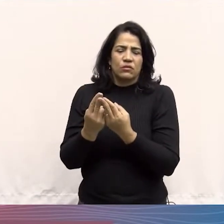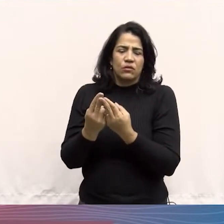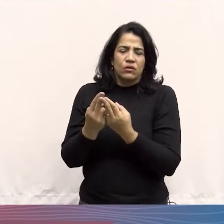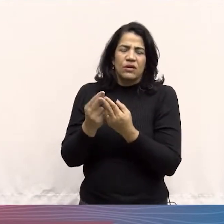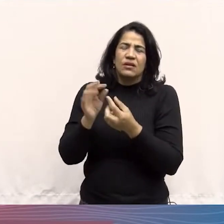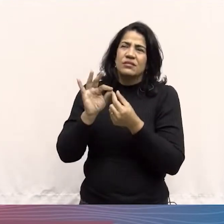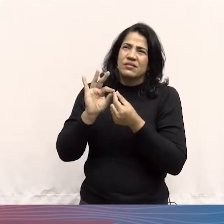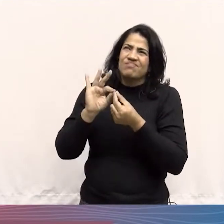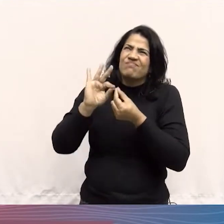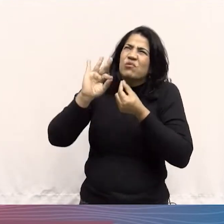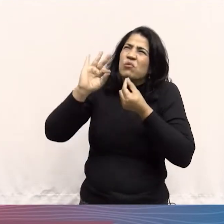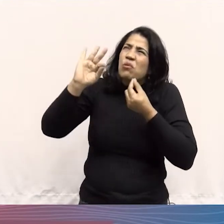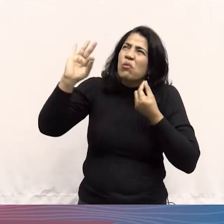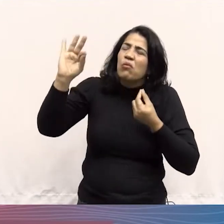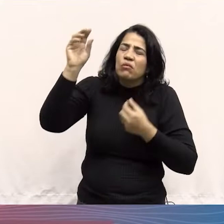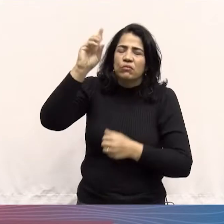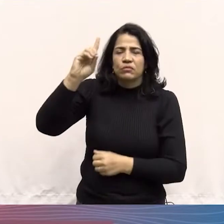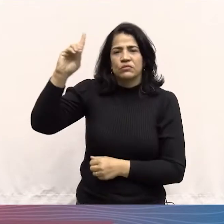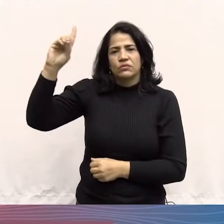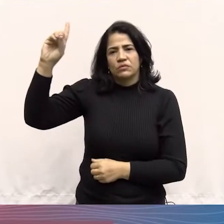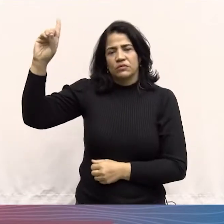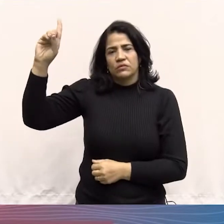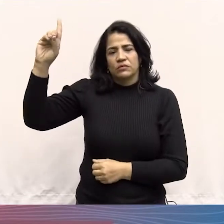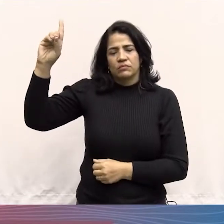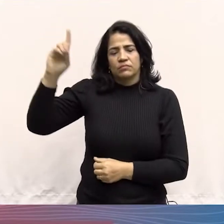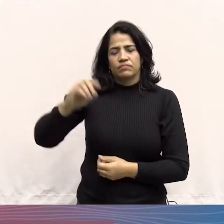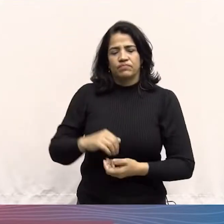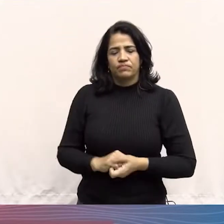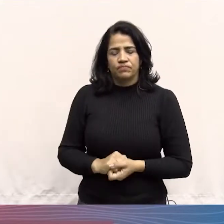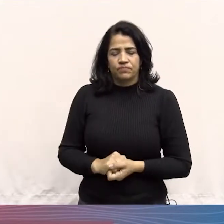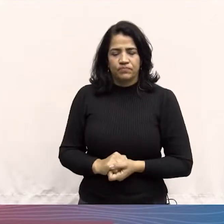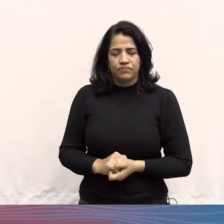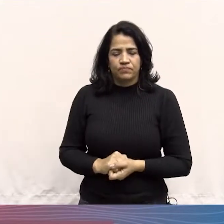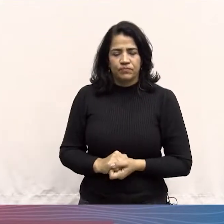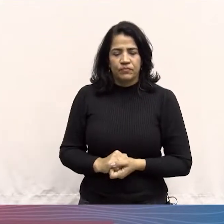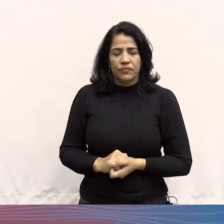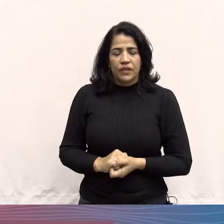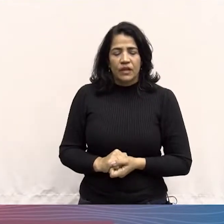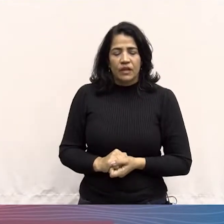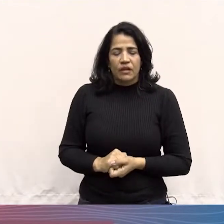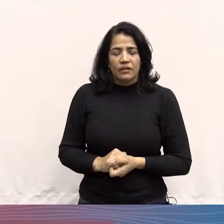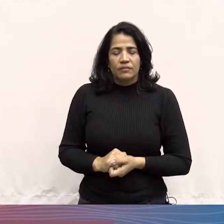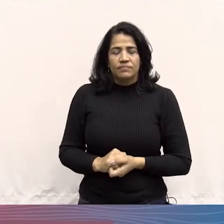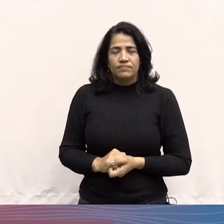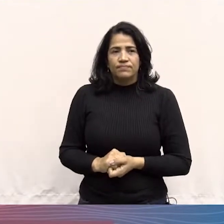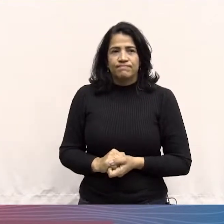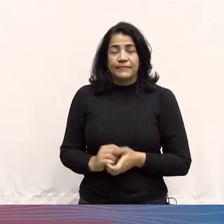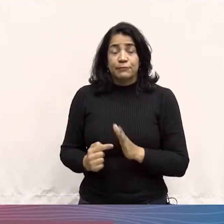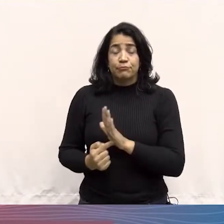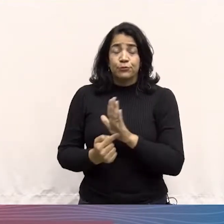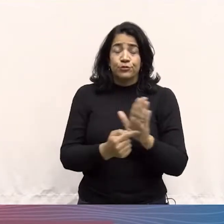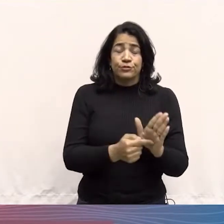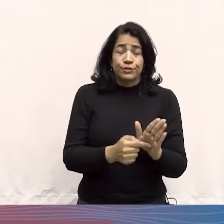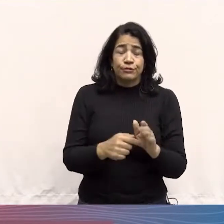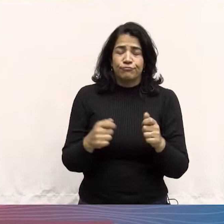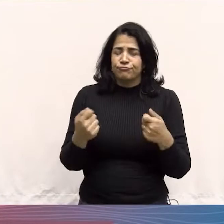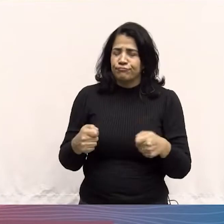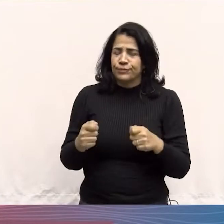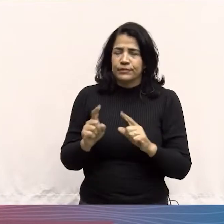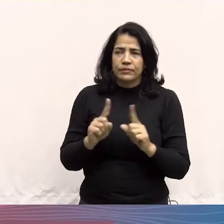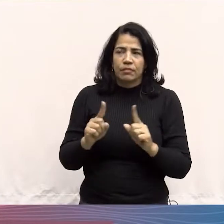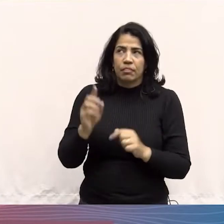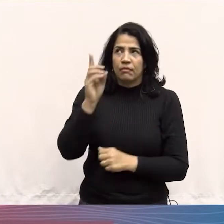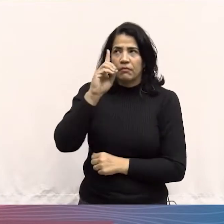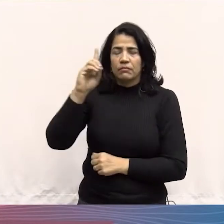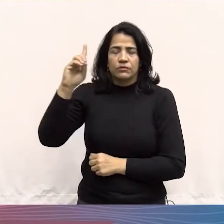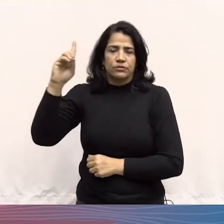Aí disse que eles não precisavam de Deus, né? E no capítulo 11 ainda de Gênesis, quero